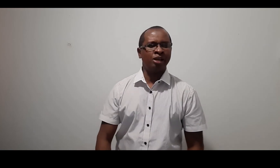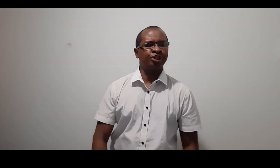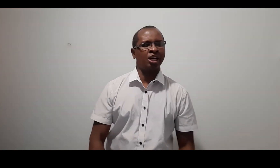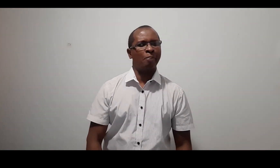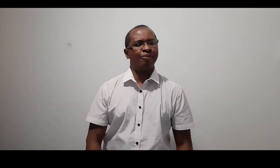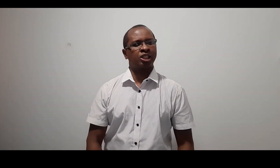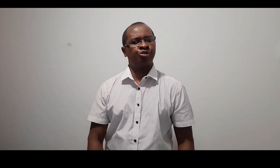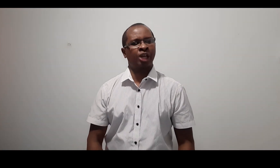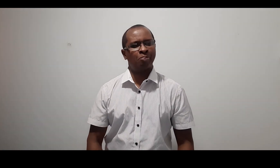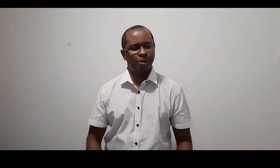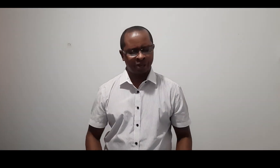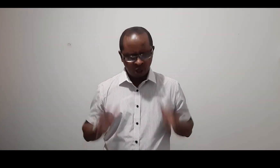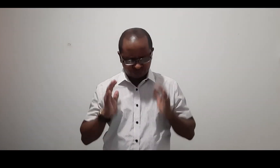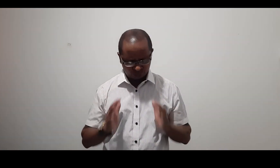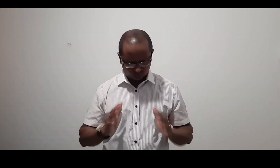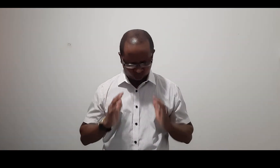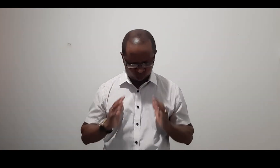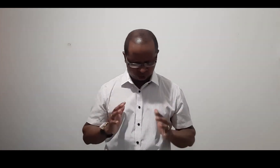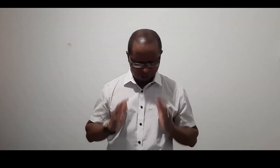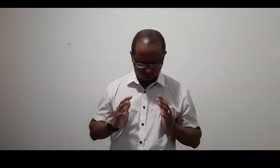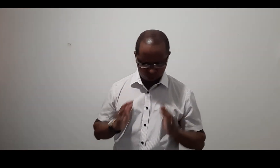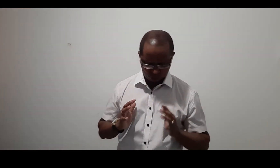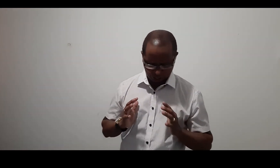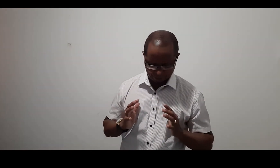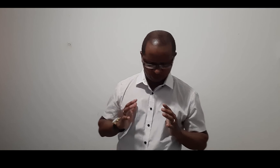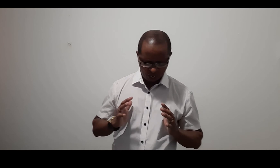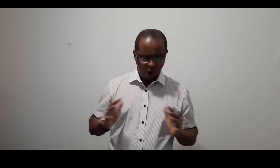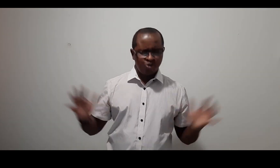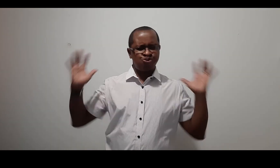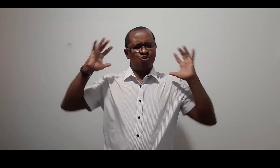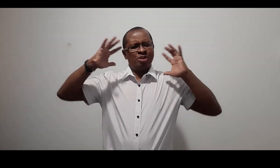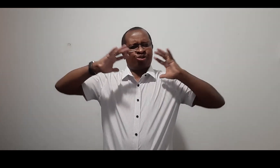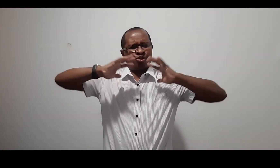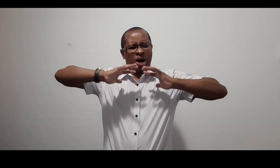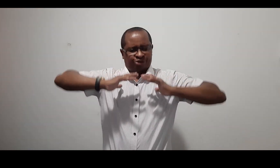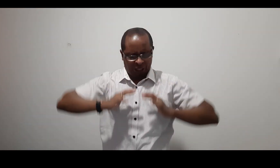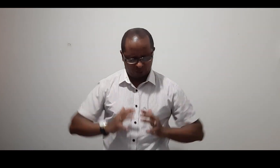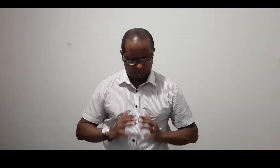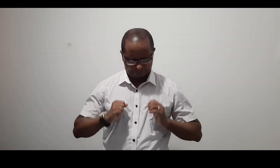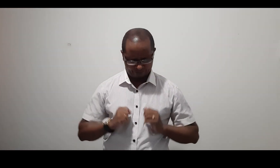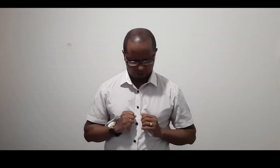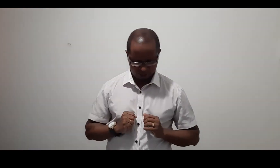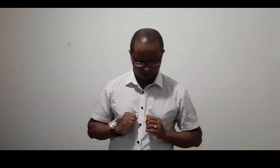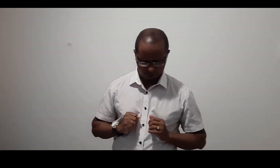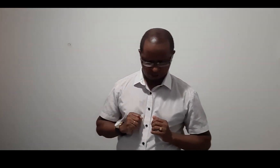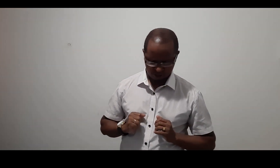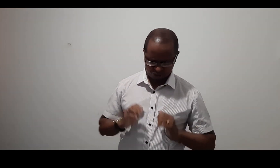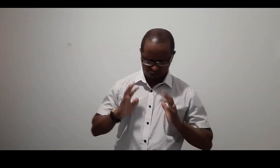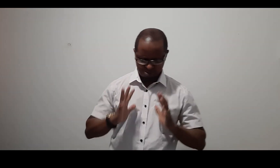amy fiainam-bavaka sy ny fiainam-pibebana fo torotoro sy mangotakoraka fo misy finoana velona fo